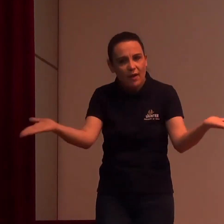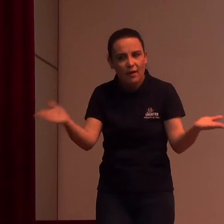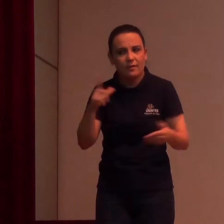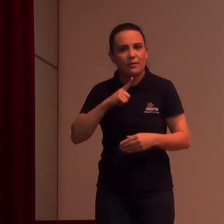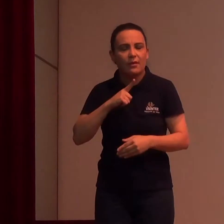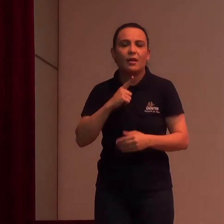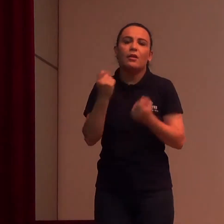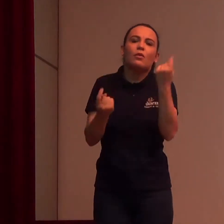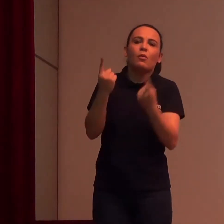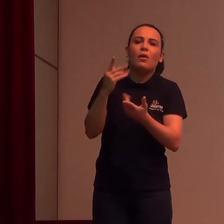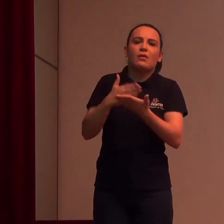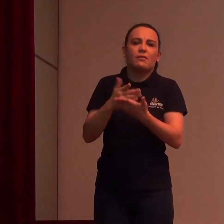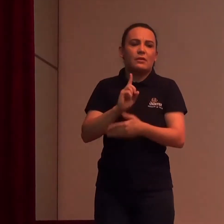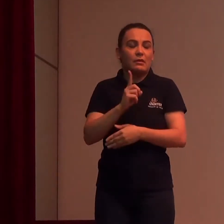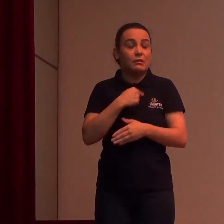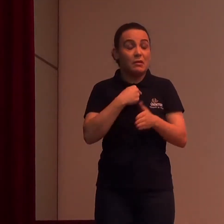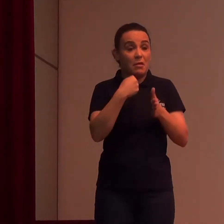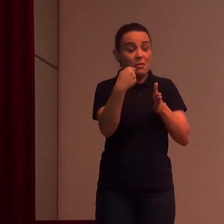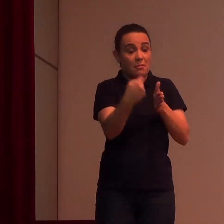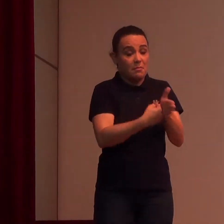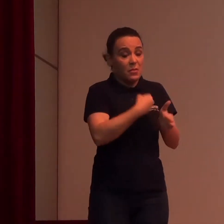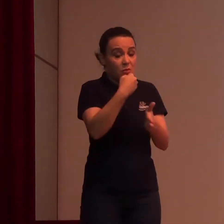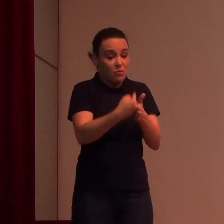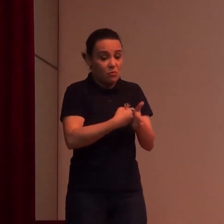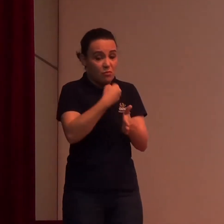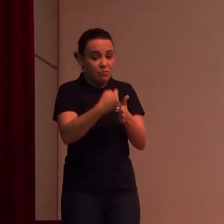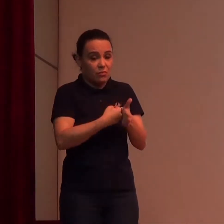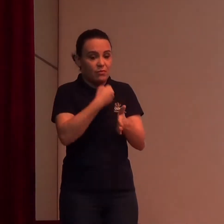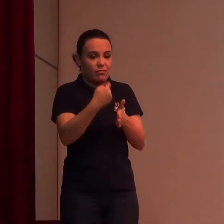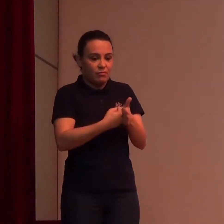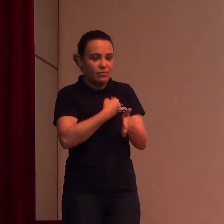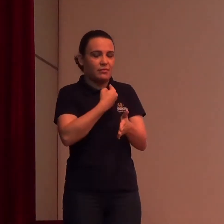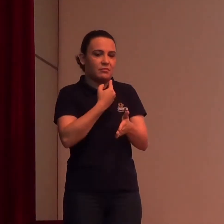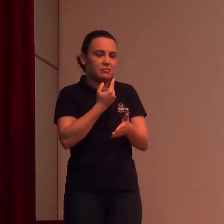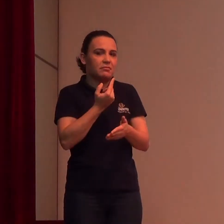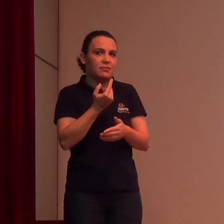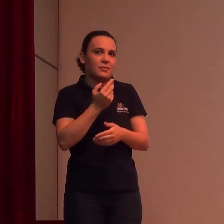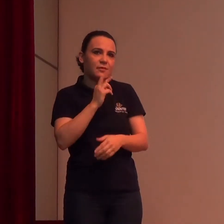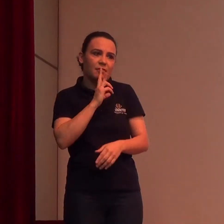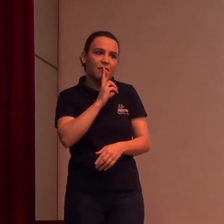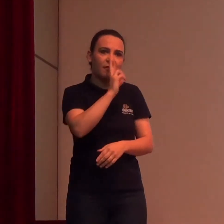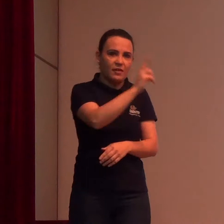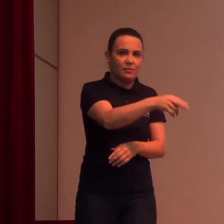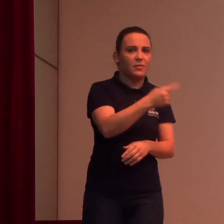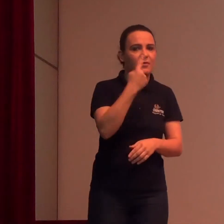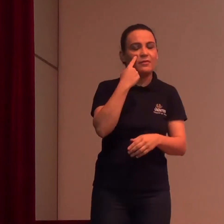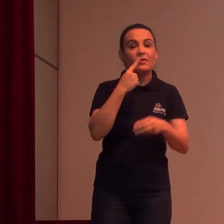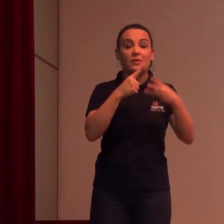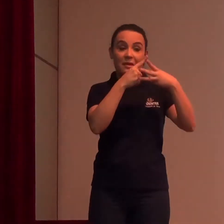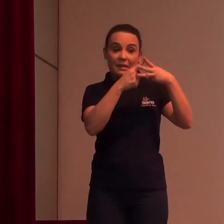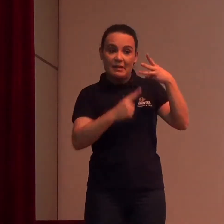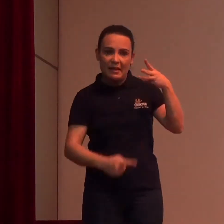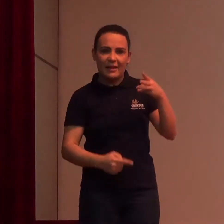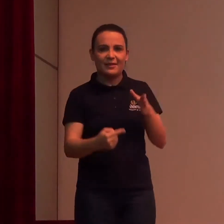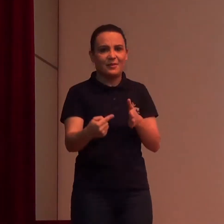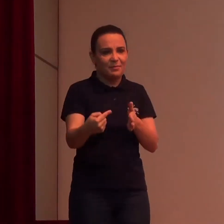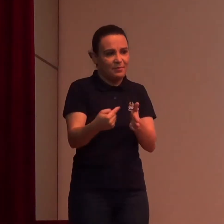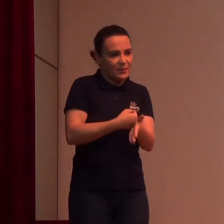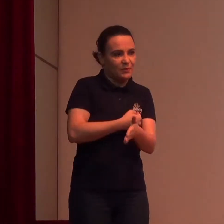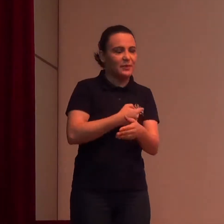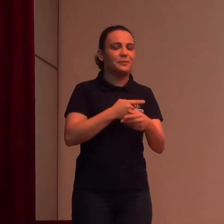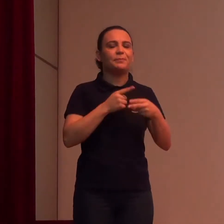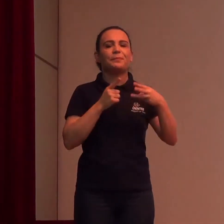Não, e é ótimo que as perguntas elas se encaixam na lógica da resposta também, né? Essas três perguntas. A